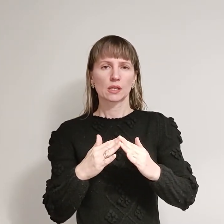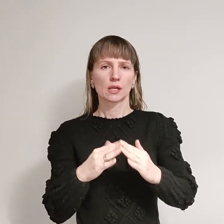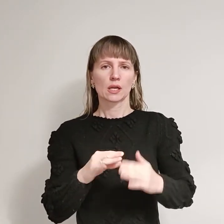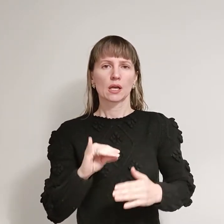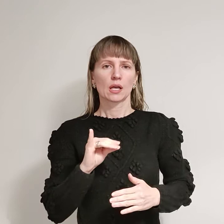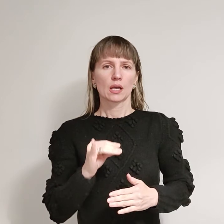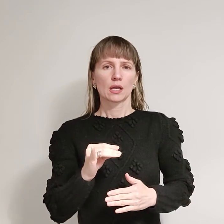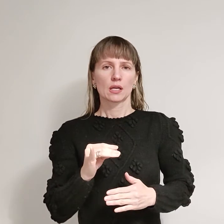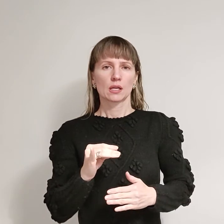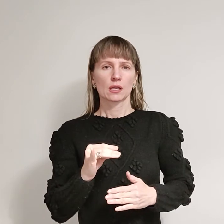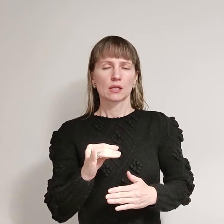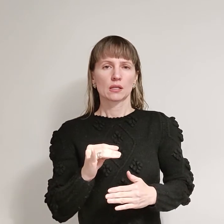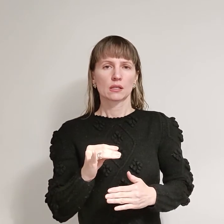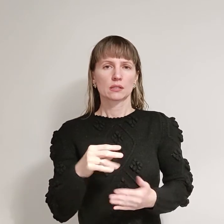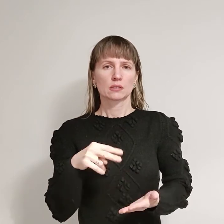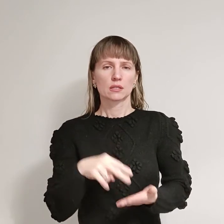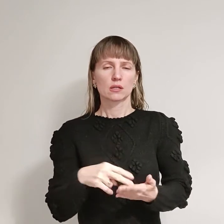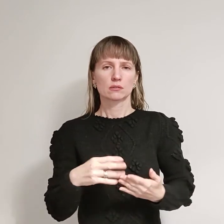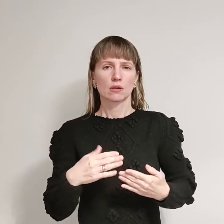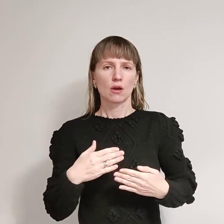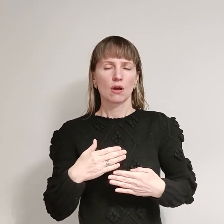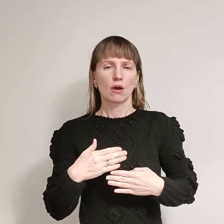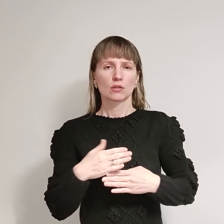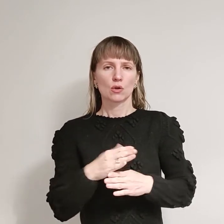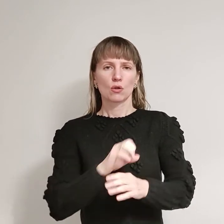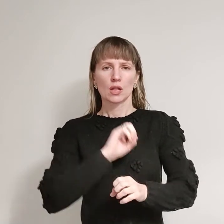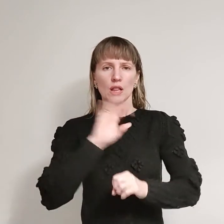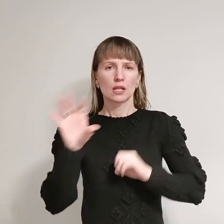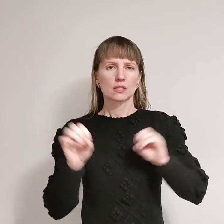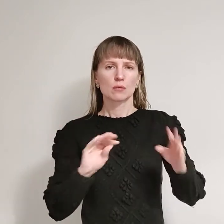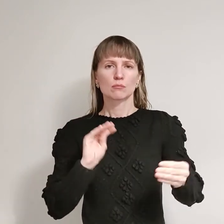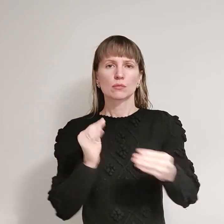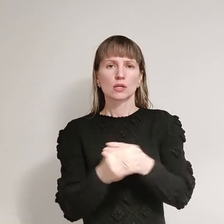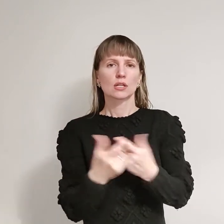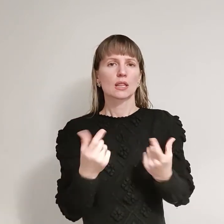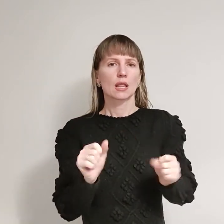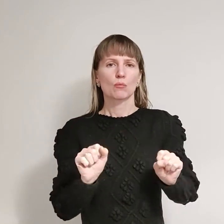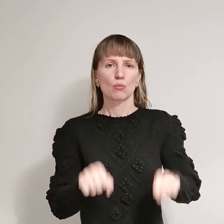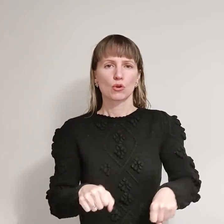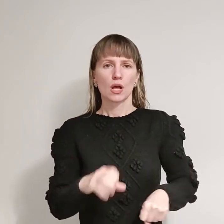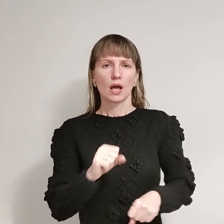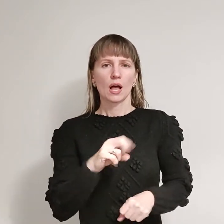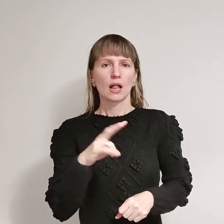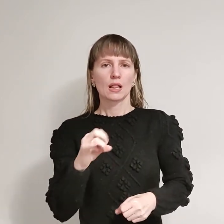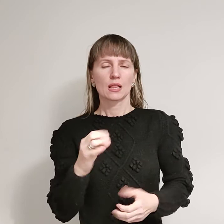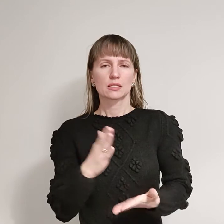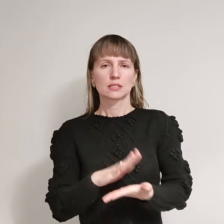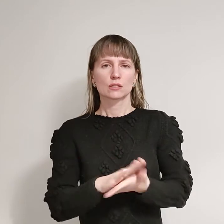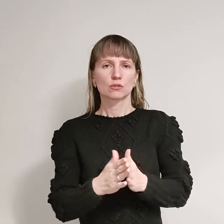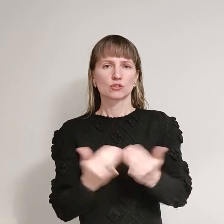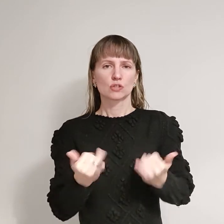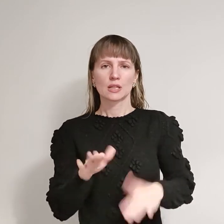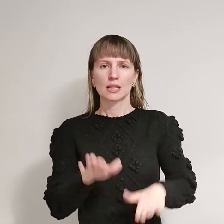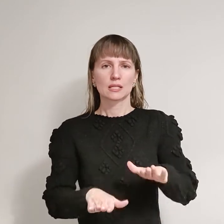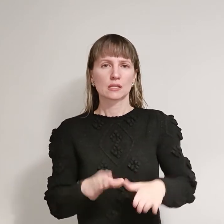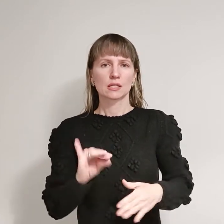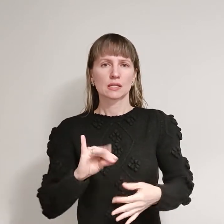снаряди летять, осколки летять, ховатися не можуть, але ситуація нині нестабільна і дуже складна. А